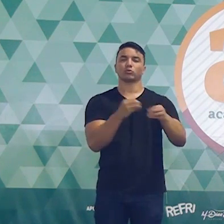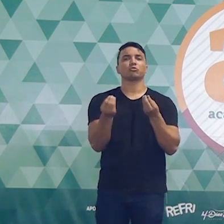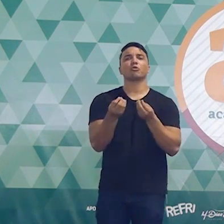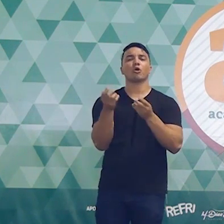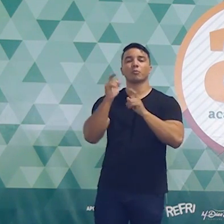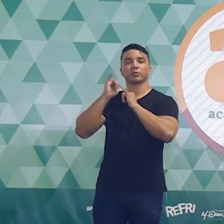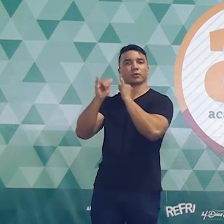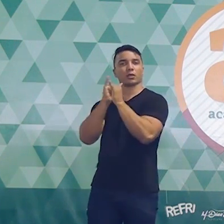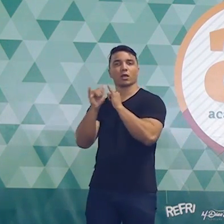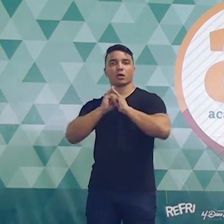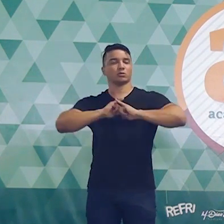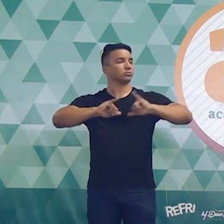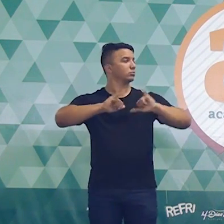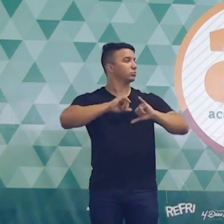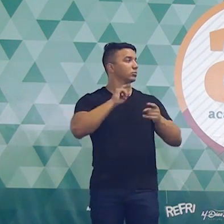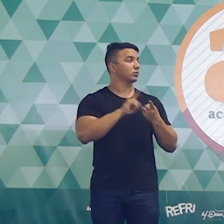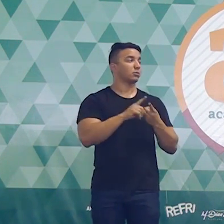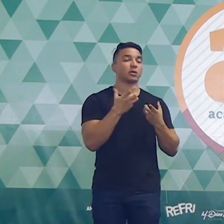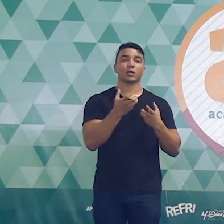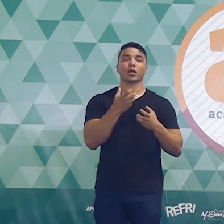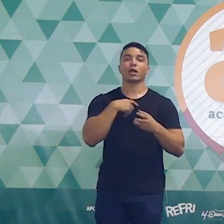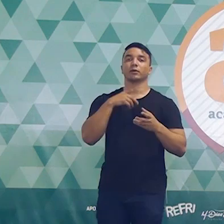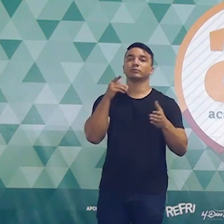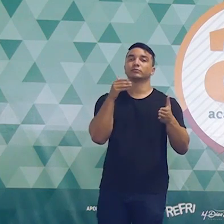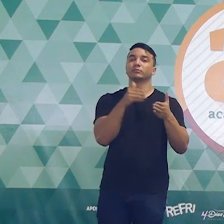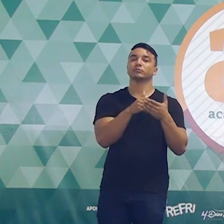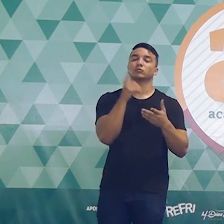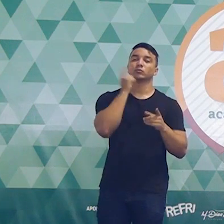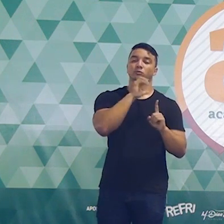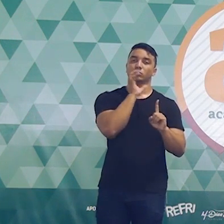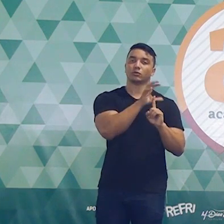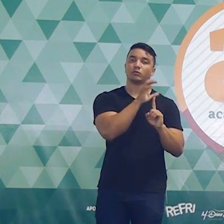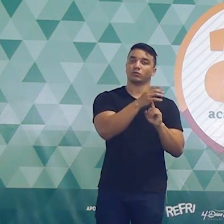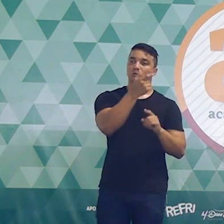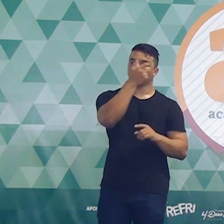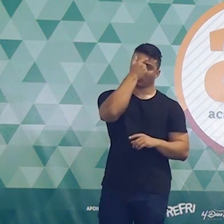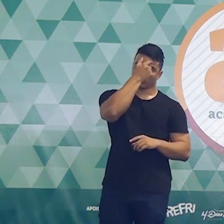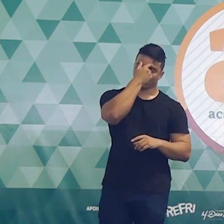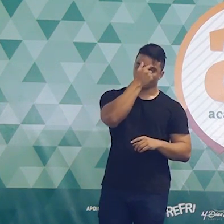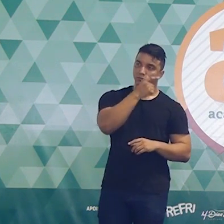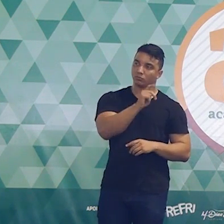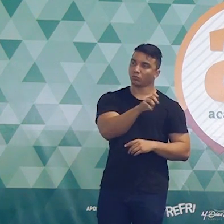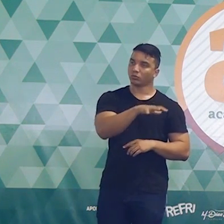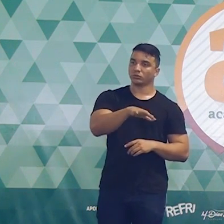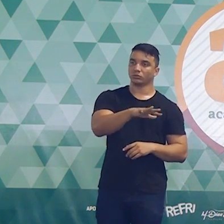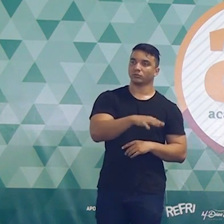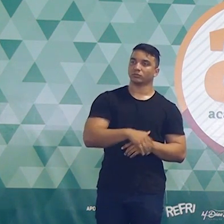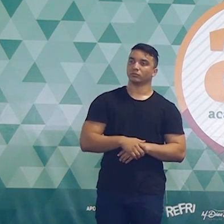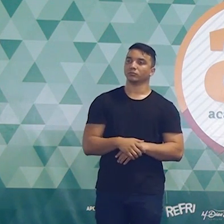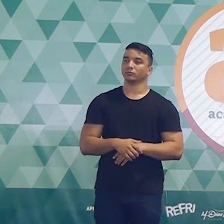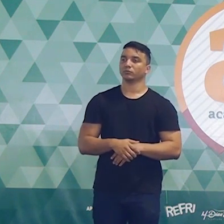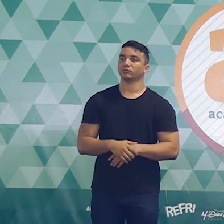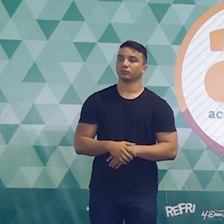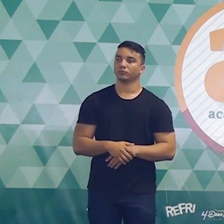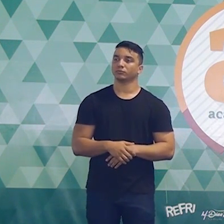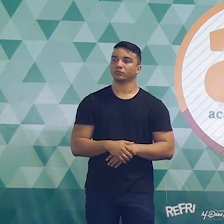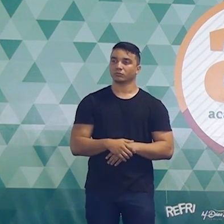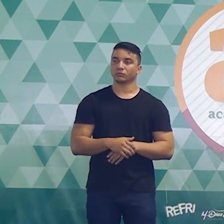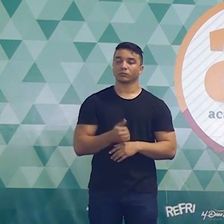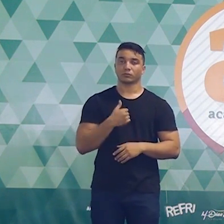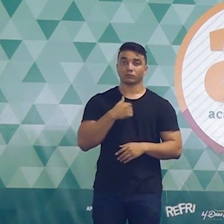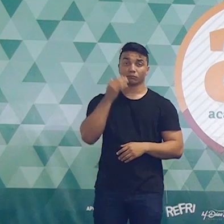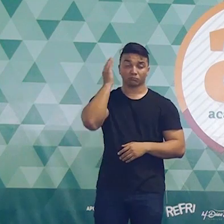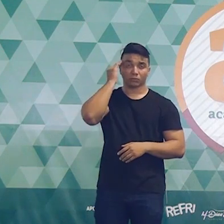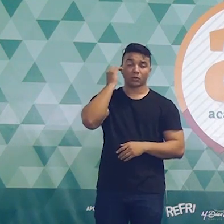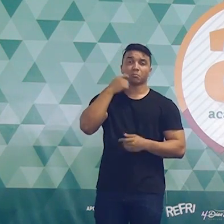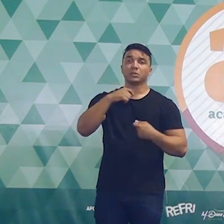redes sociais, a fim de conscientizar a população. Aí vão aceitar. Vocês entenderam o que eu falei? Você não tem